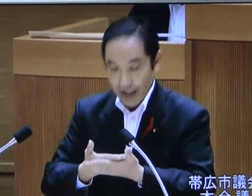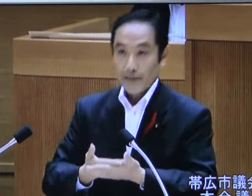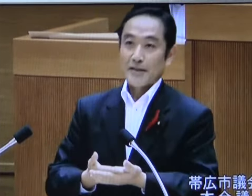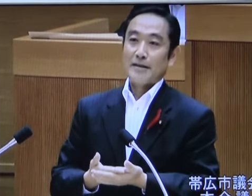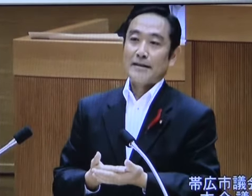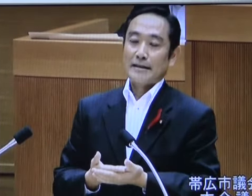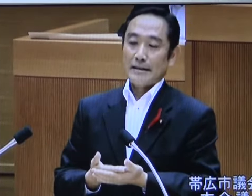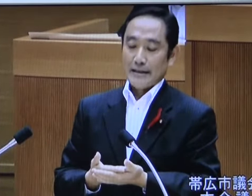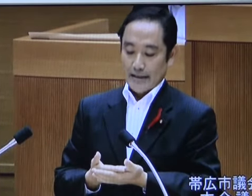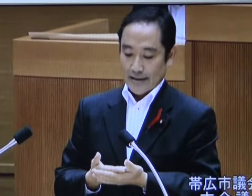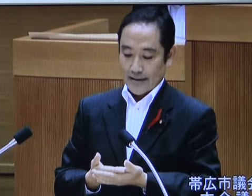います。